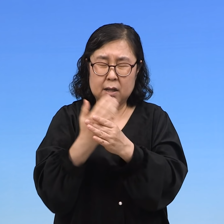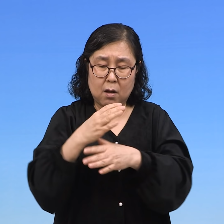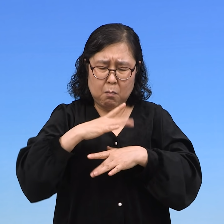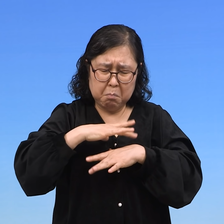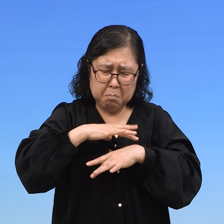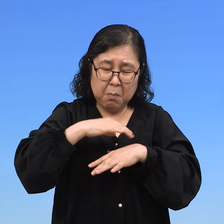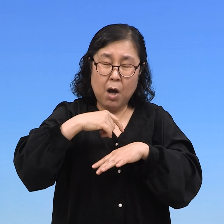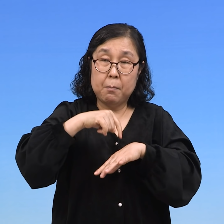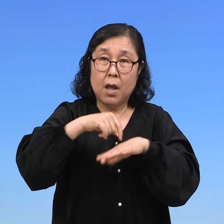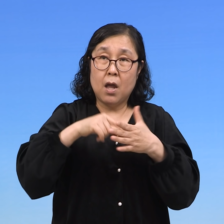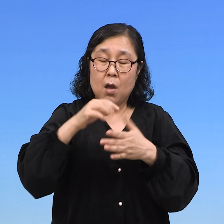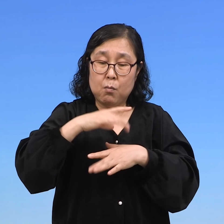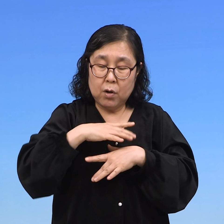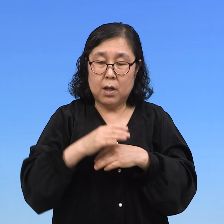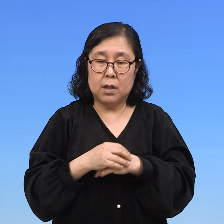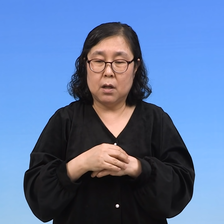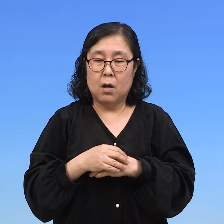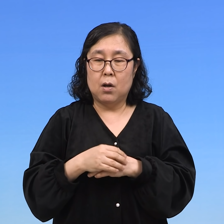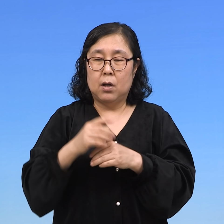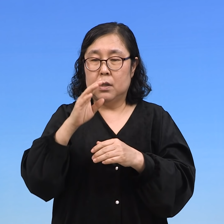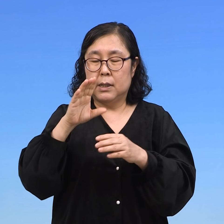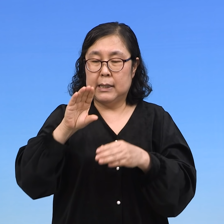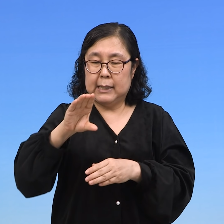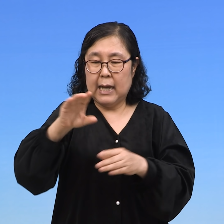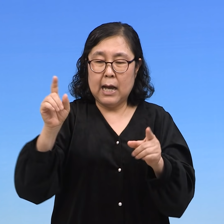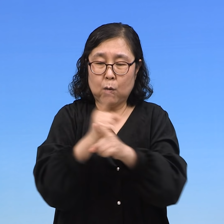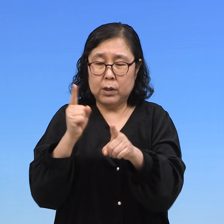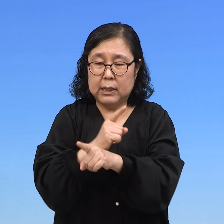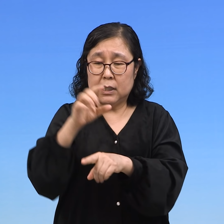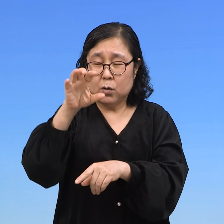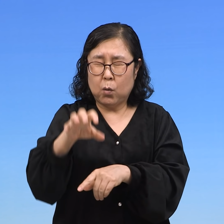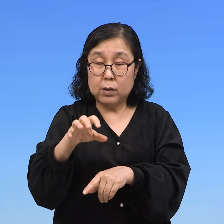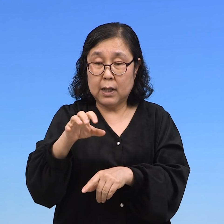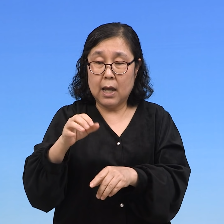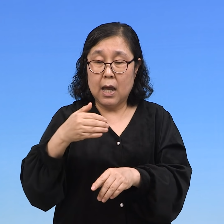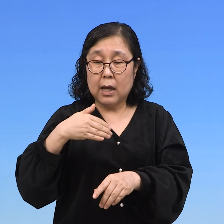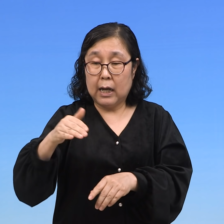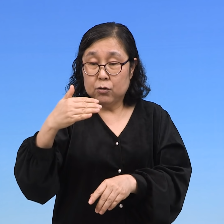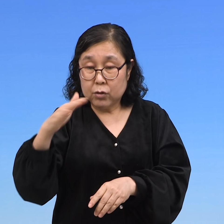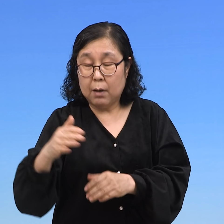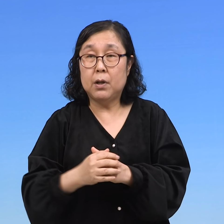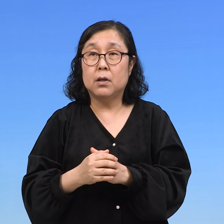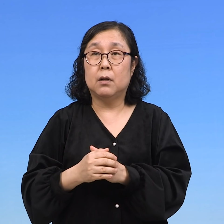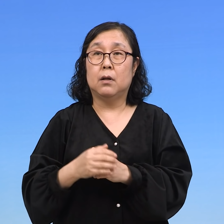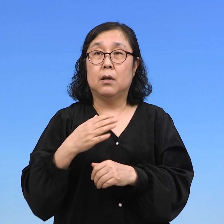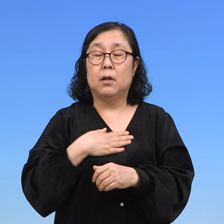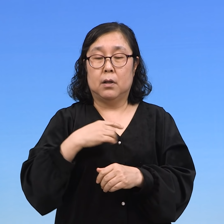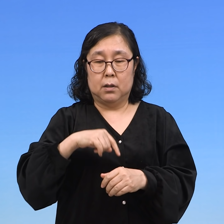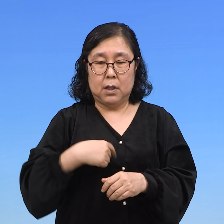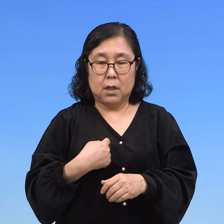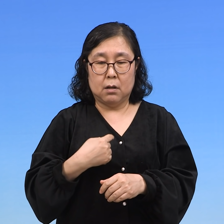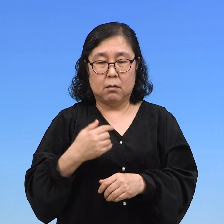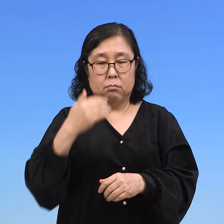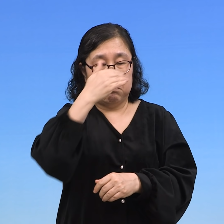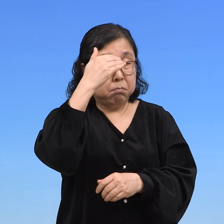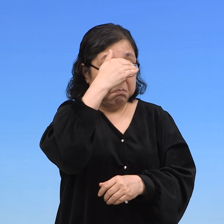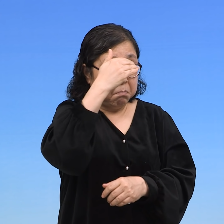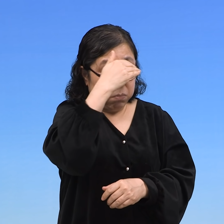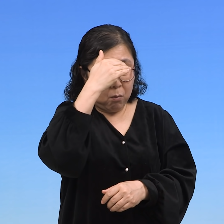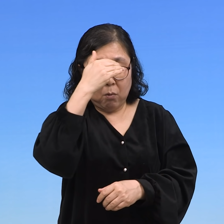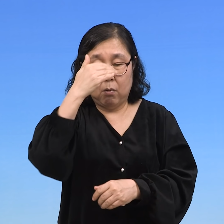정비소에 데려다 줄을 때 어떨 때 한 번씩 막 답답해 죽을 때가 썩 둘러보고 자기 갖고 있는 기계 몇 가지